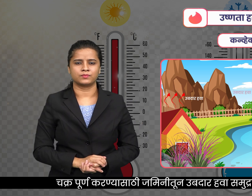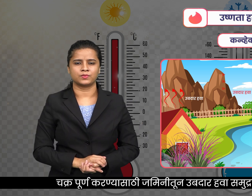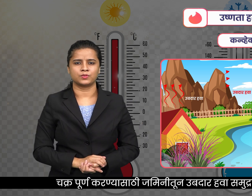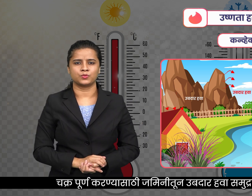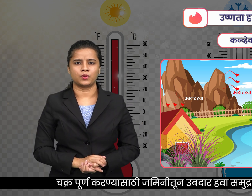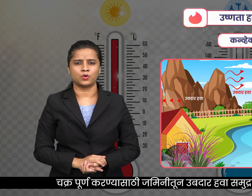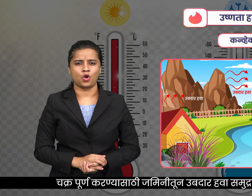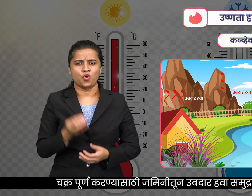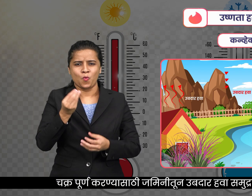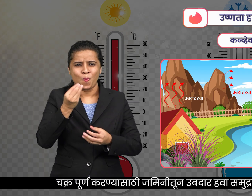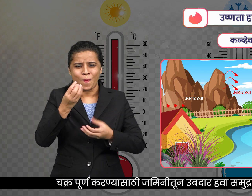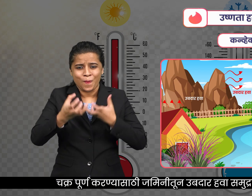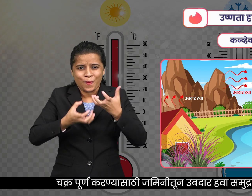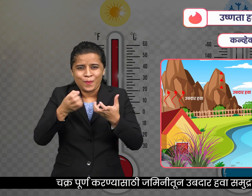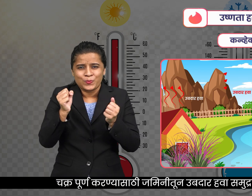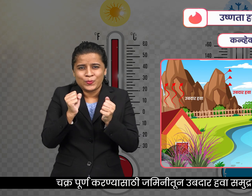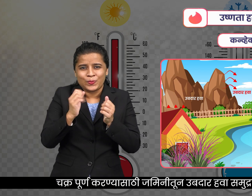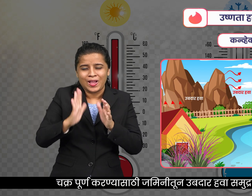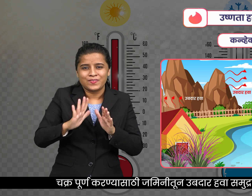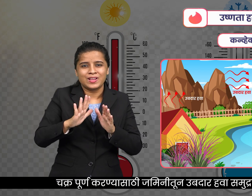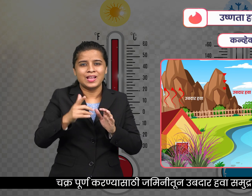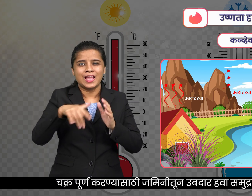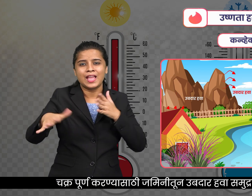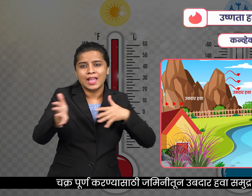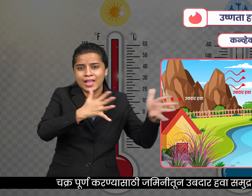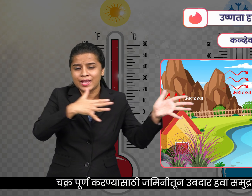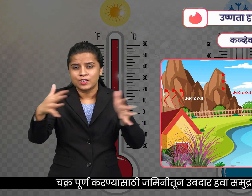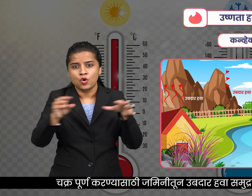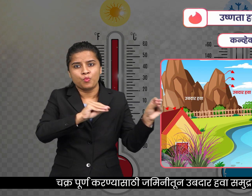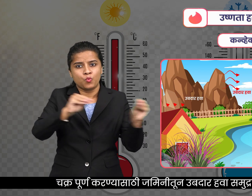चक्र पूर्ण करण्यासाठी जमिनीतून उबदार हवा समुद्राकडे जाते